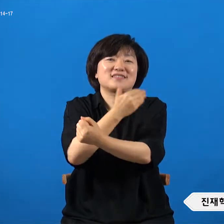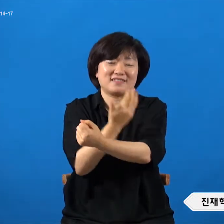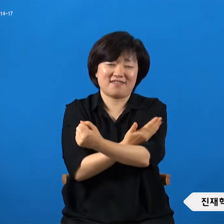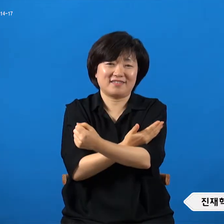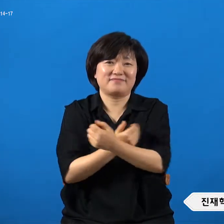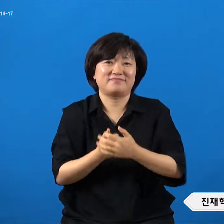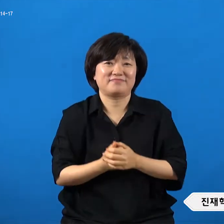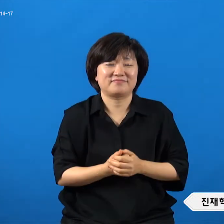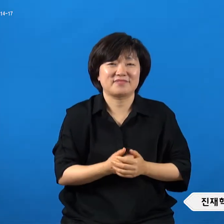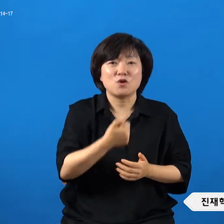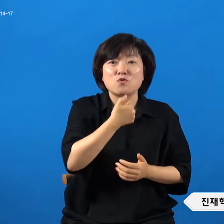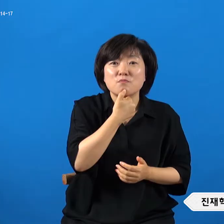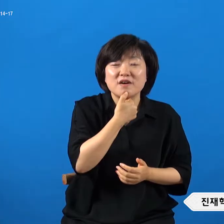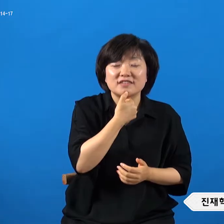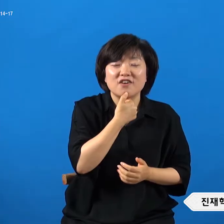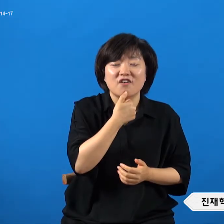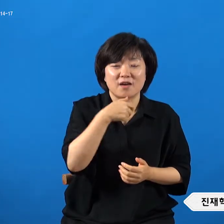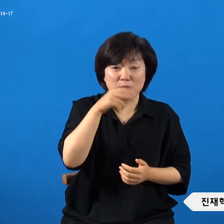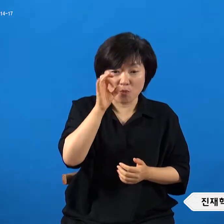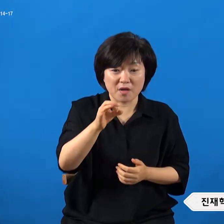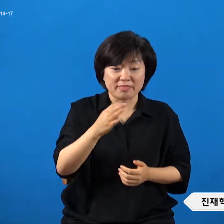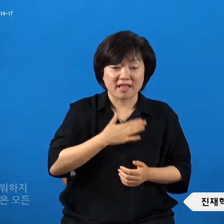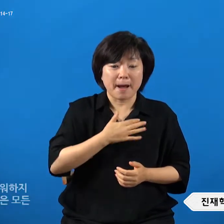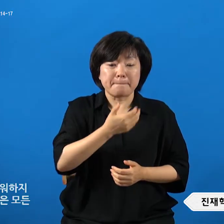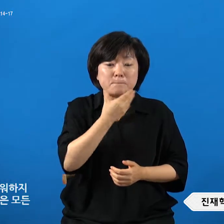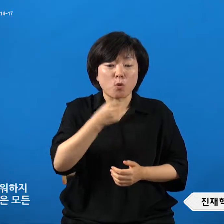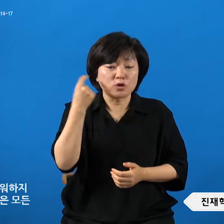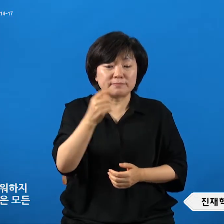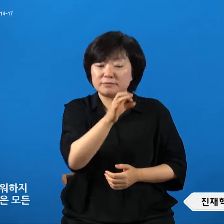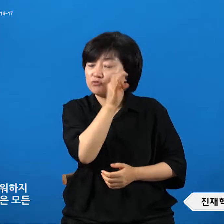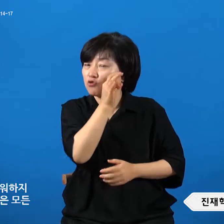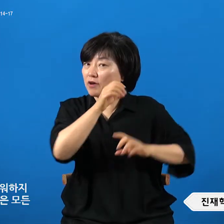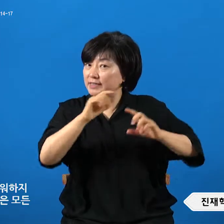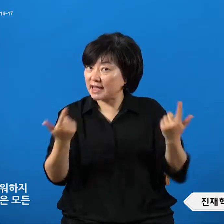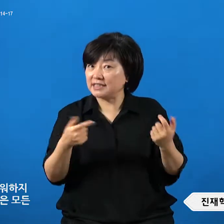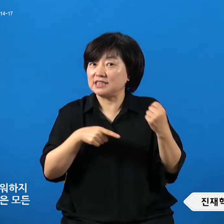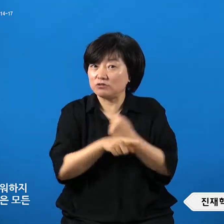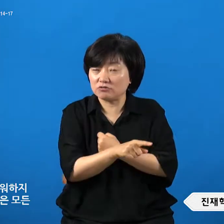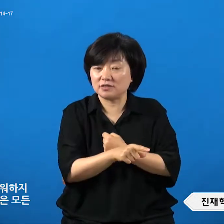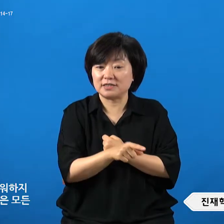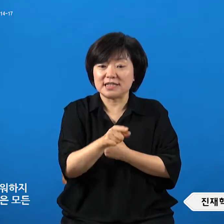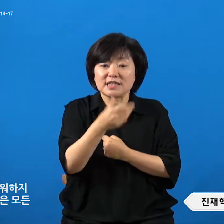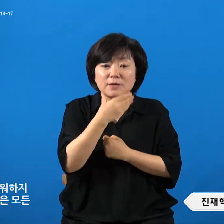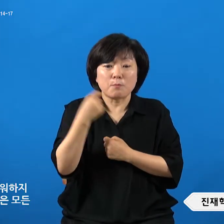로마서 1장 16절은 말씀합니다. 내가 복음을 부끄러워하지 아니하노니 이 복음은